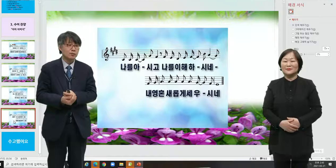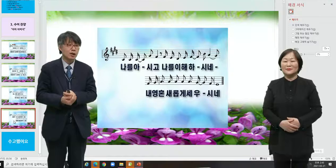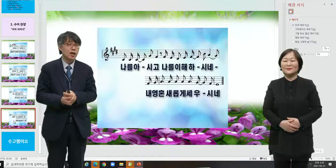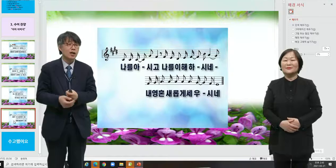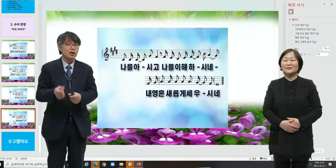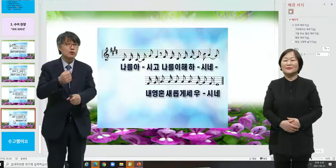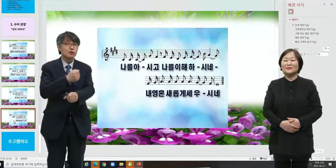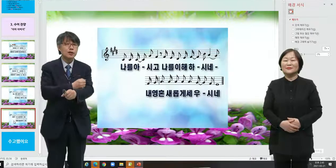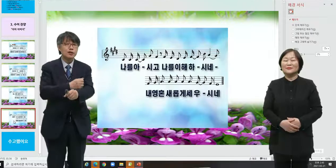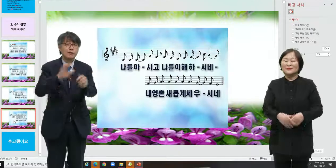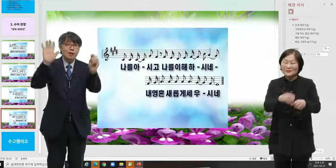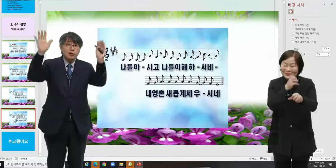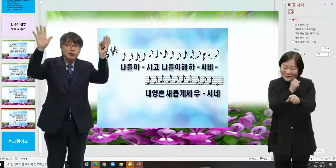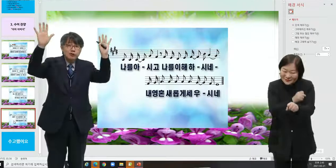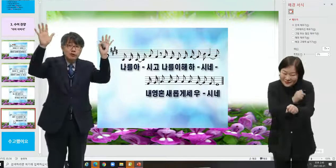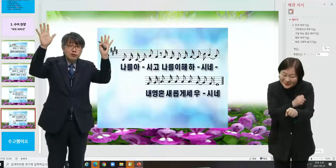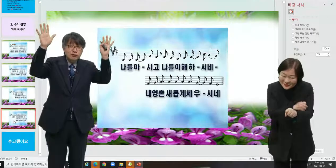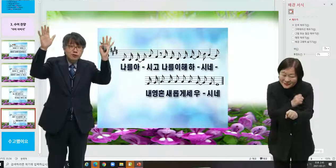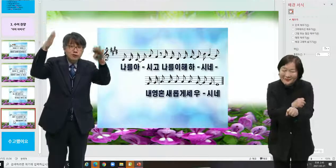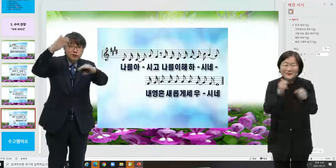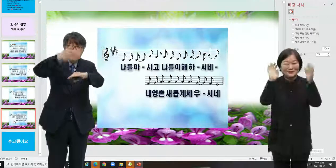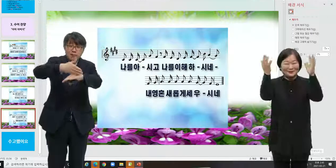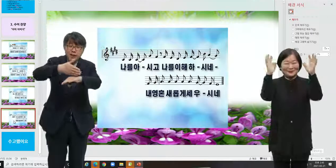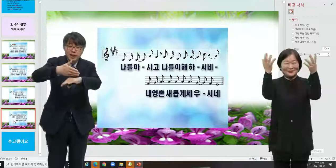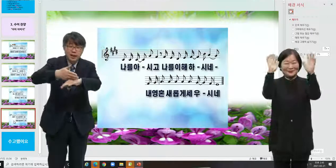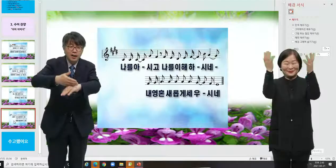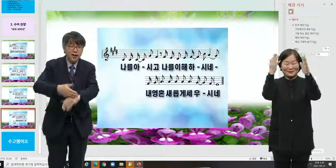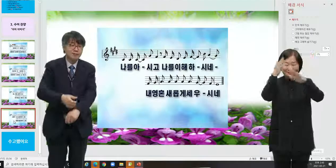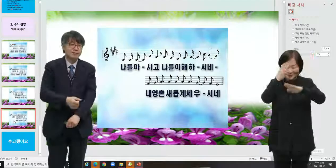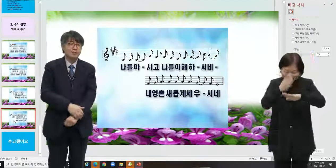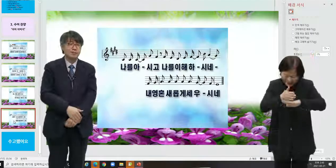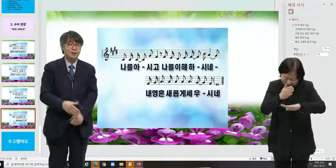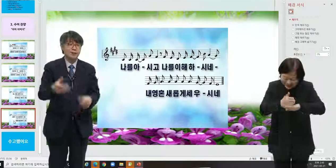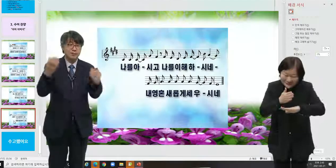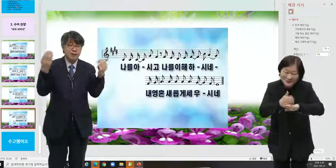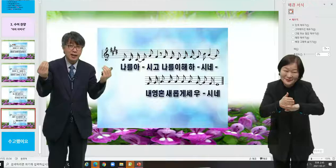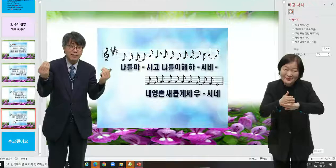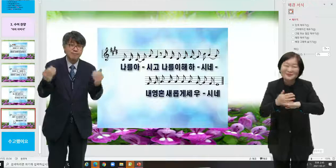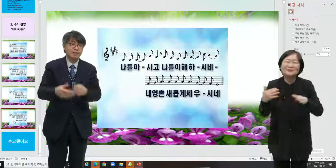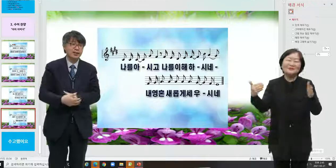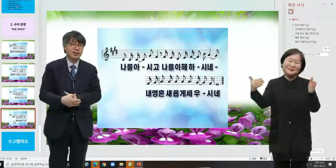좋겠습니다. 수고하셨습니다. 박수 감사합니다. 마치겠습니다. 네.